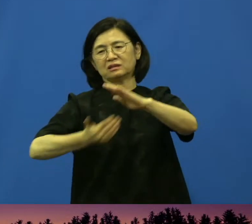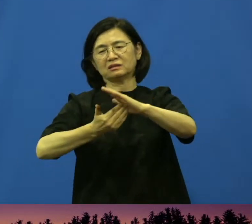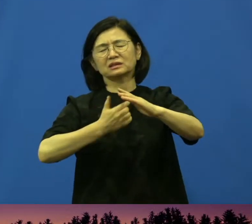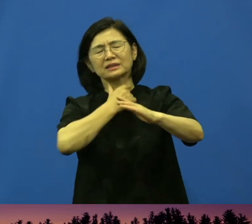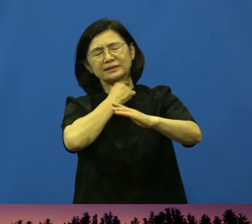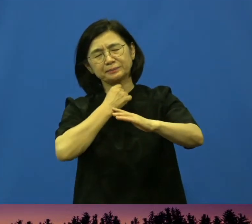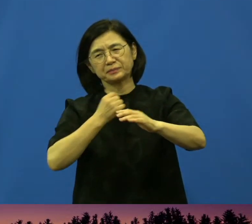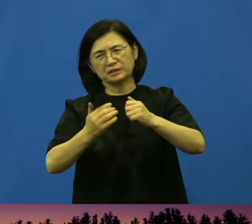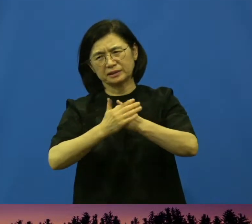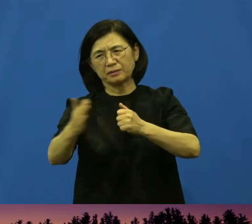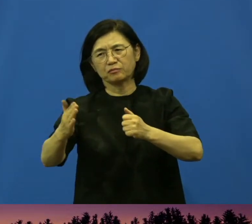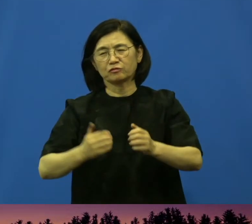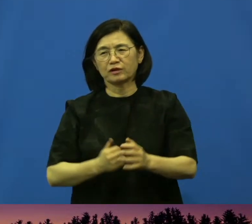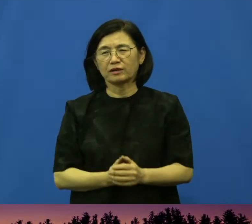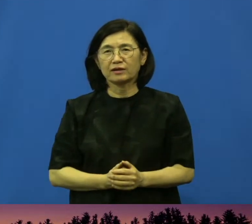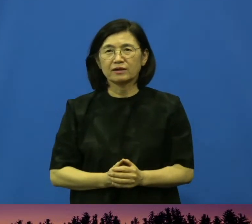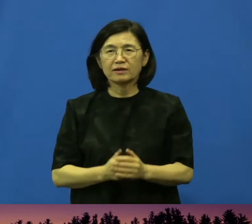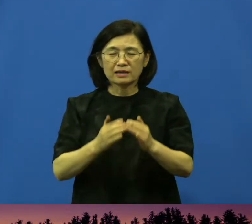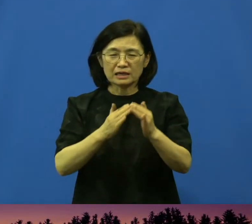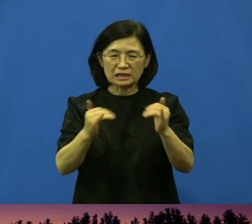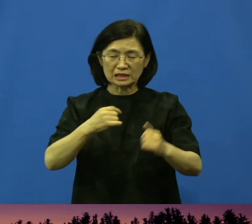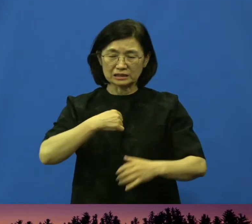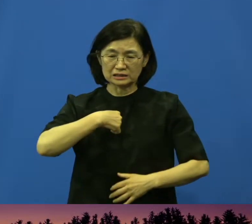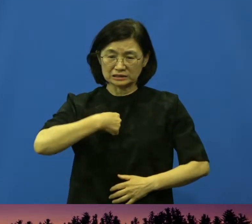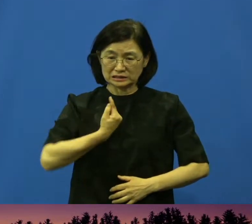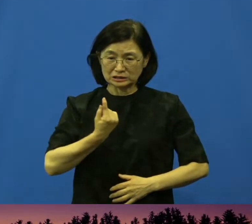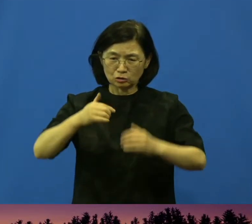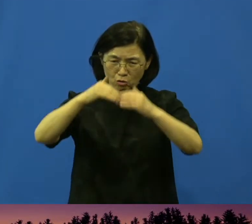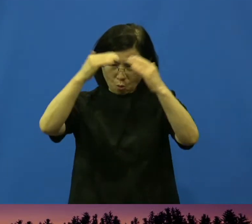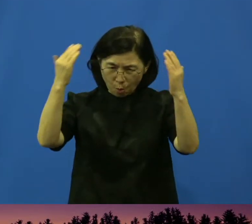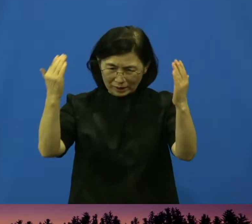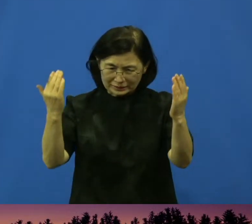근데 여러분, 인간은 스스로 완전할 수 없다는 거예요.